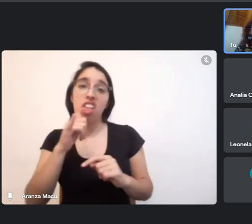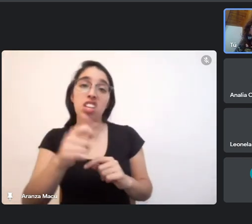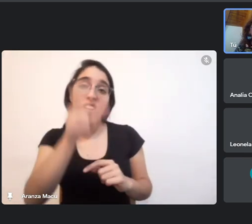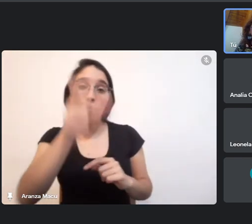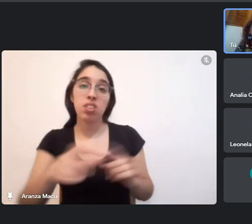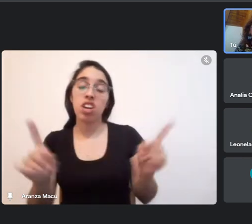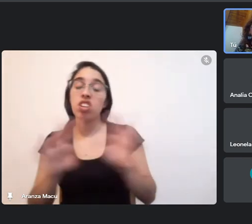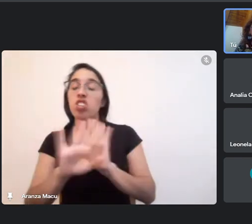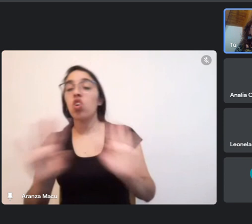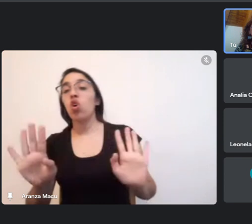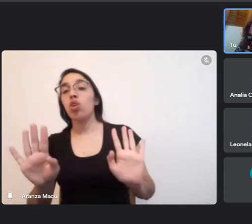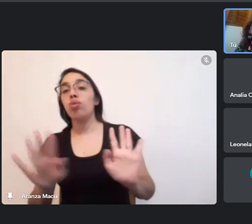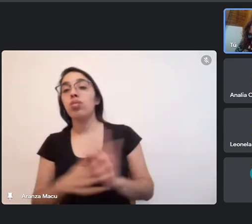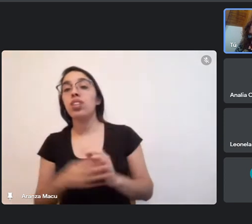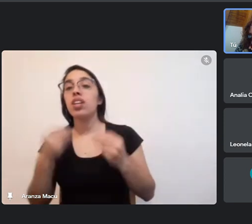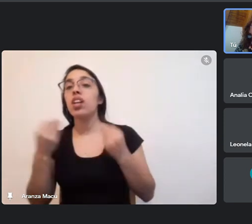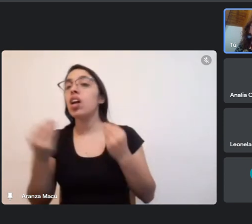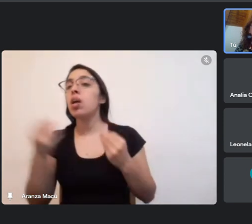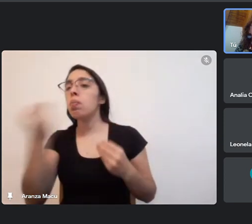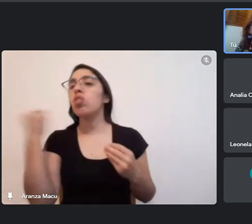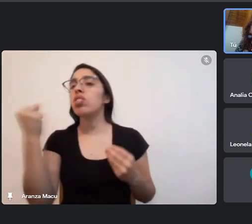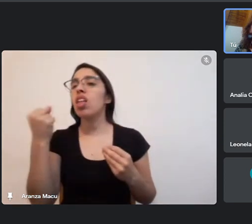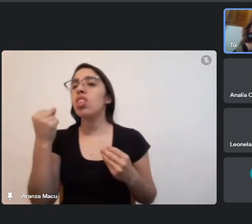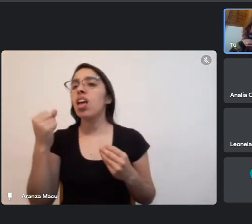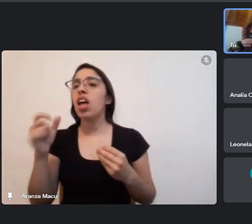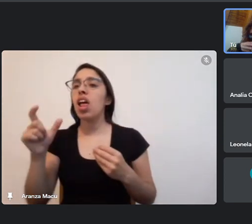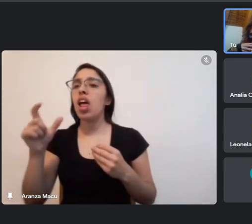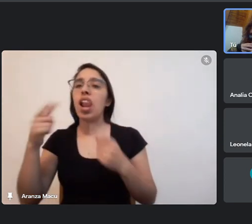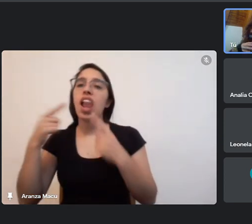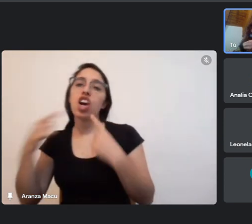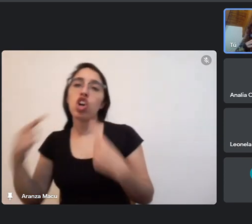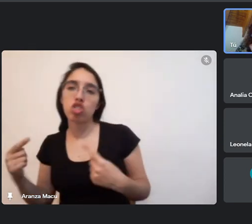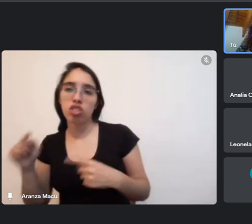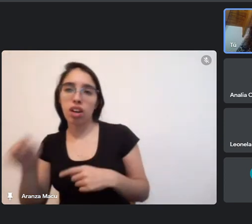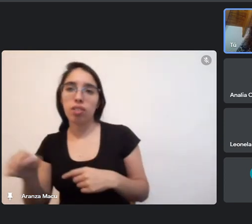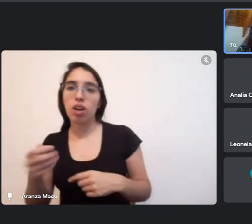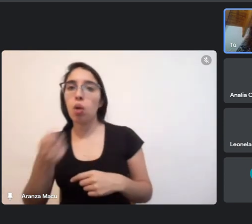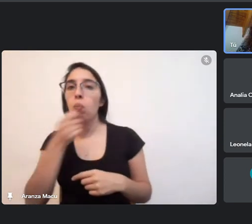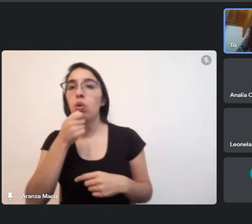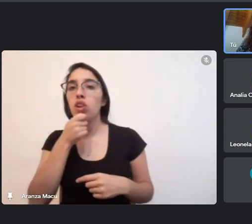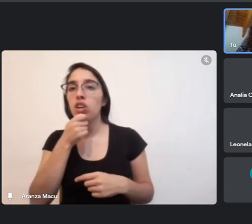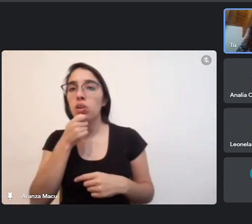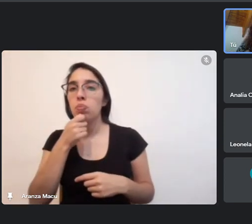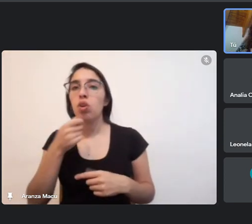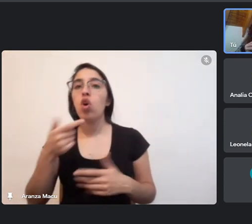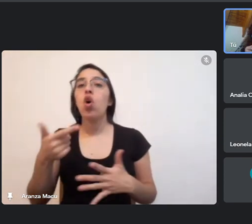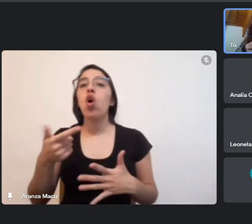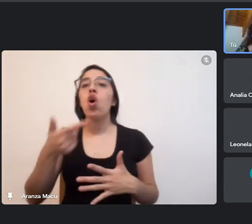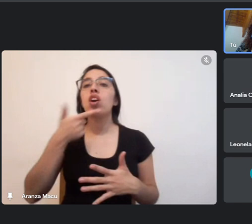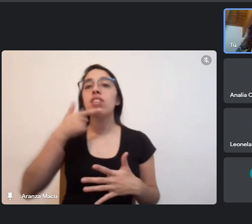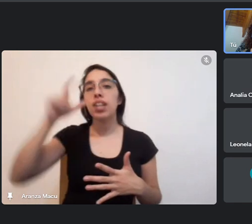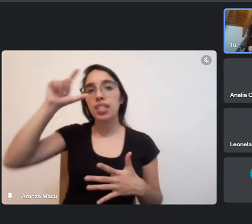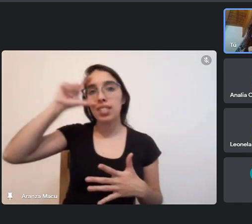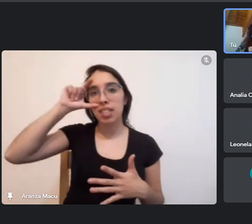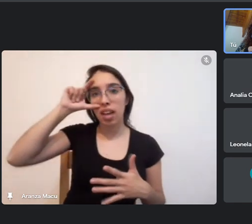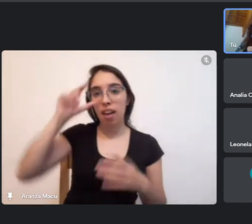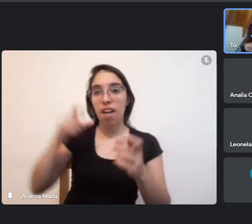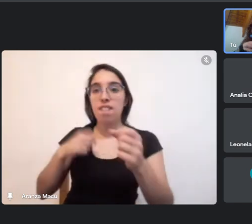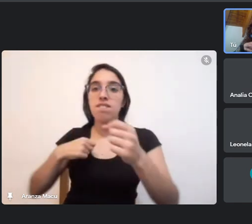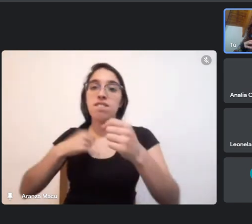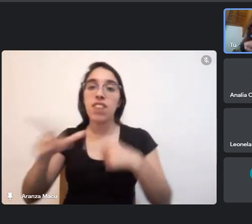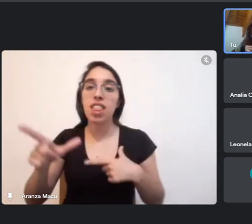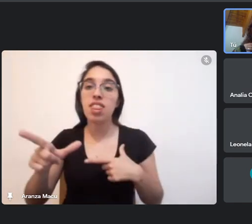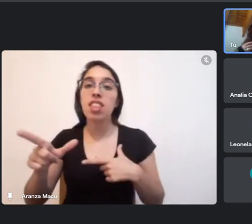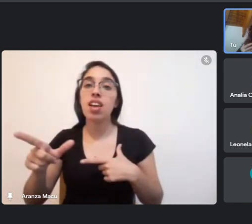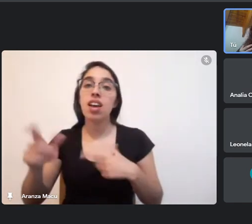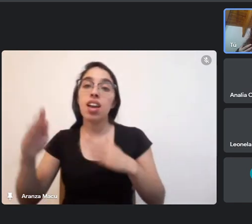esa acción. Si yo dijese, se vende la casa, o la casa se vende, ¿sí? La casa no